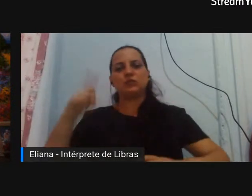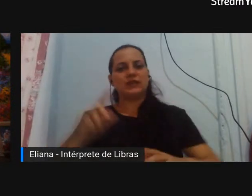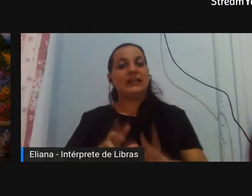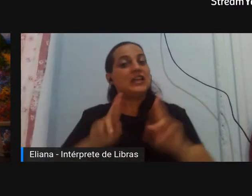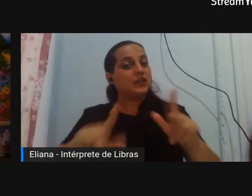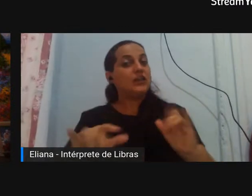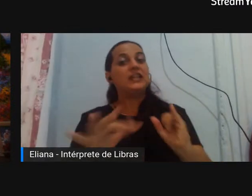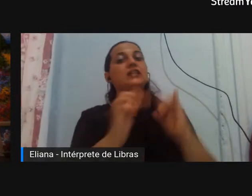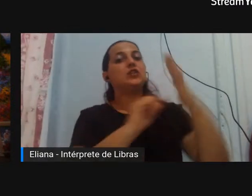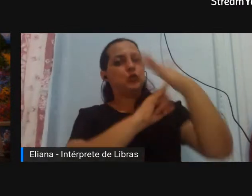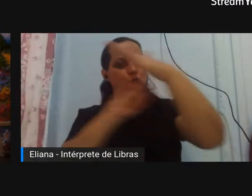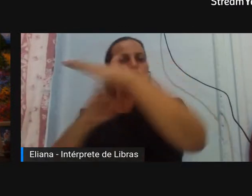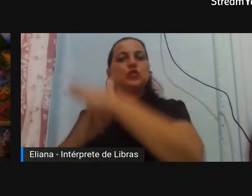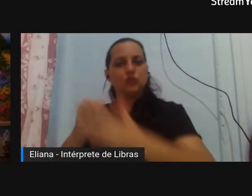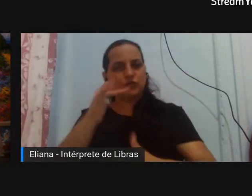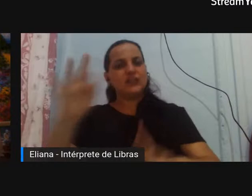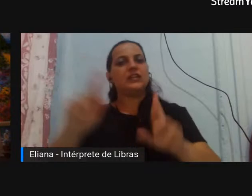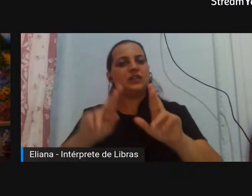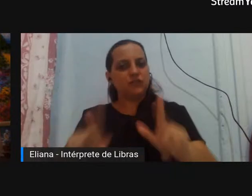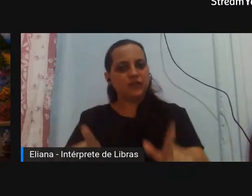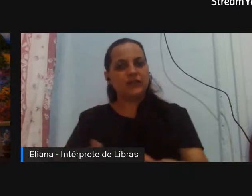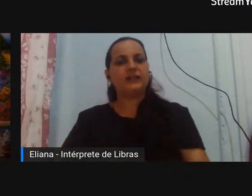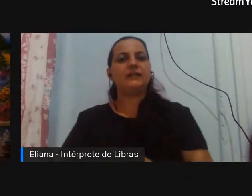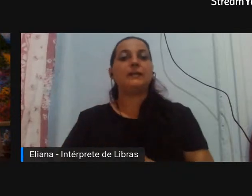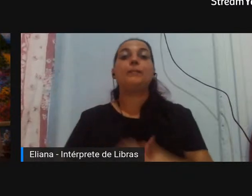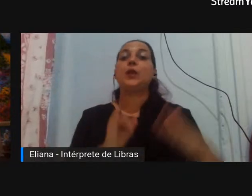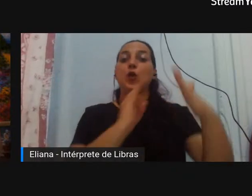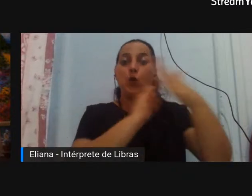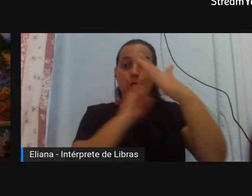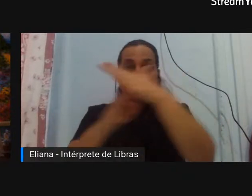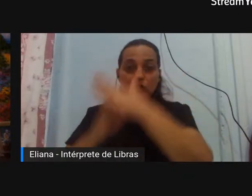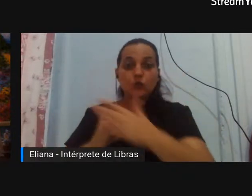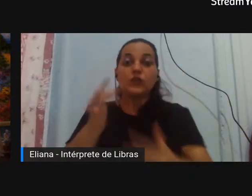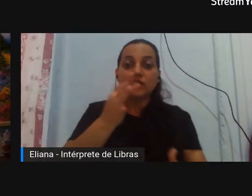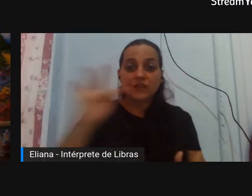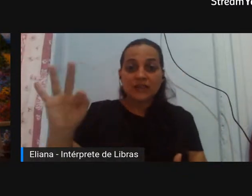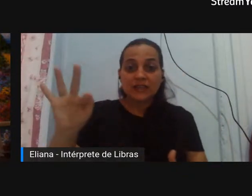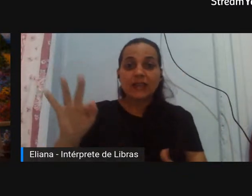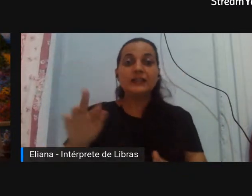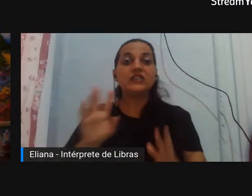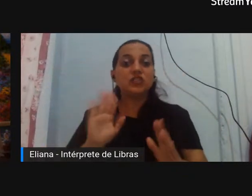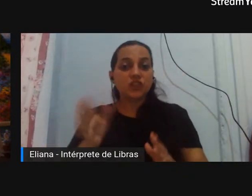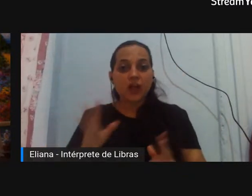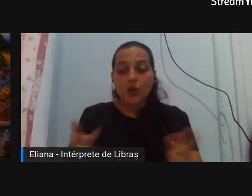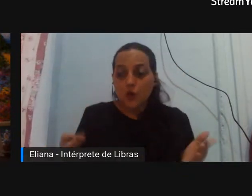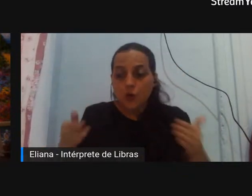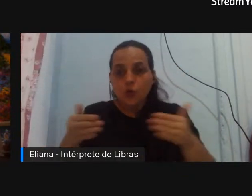três universidades. O instituto já nasce com a concepção de rede,